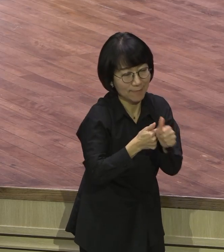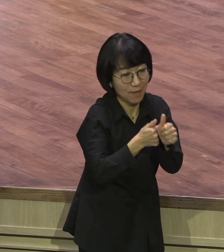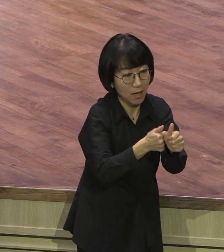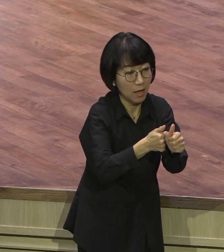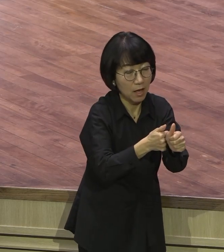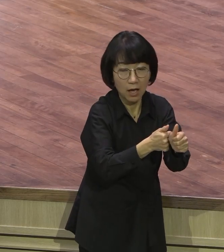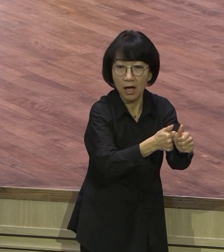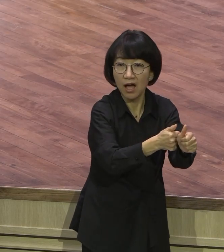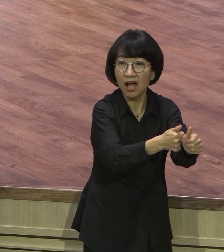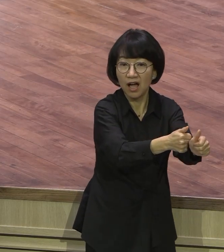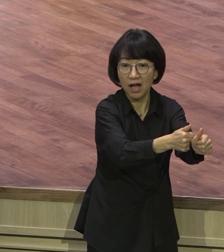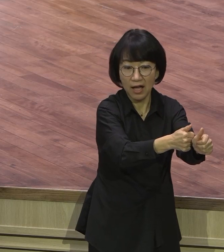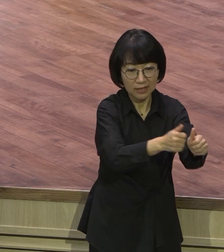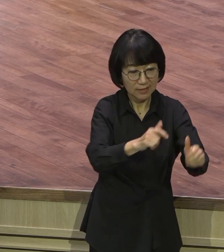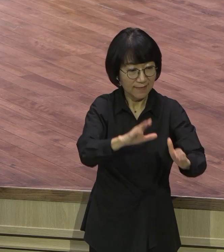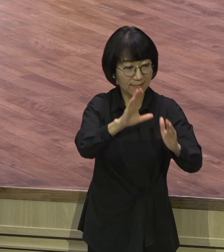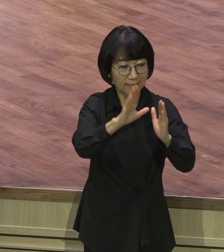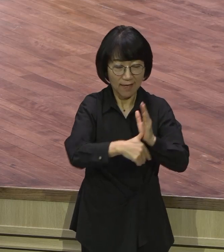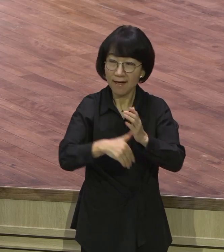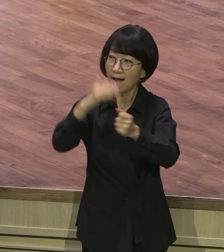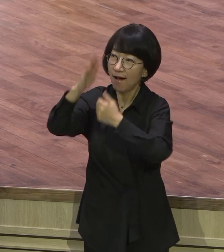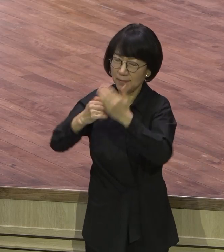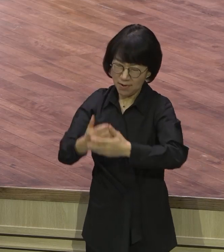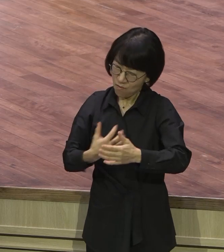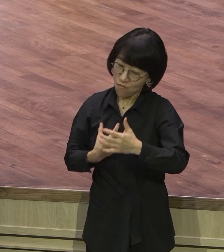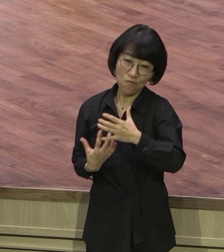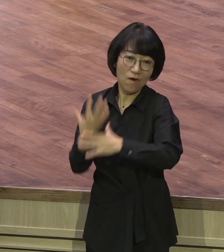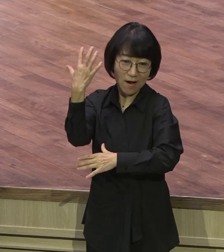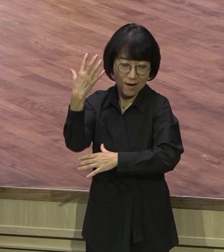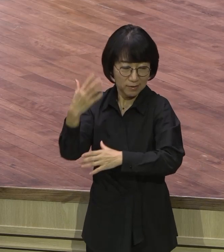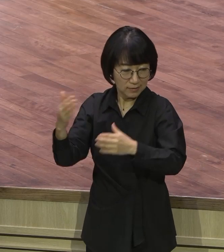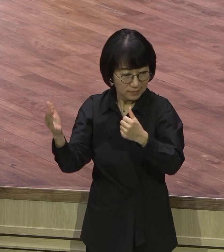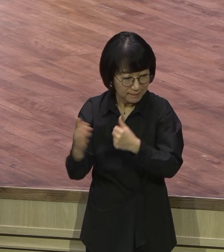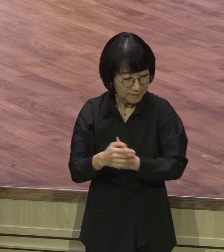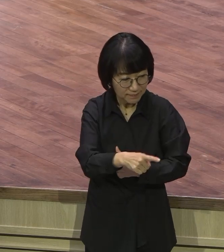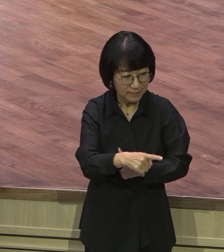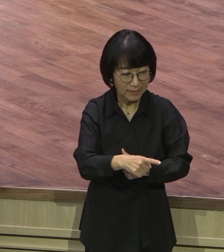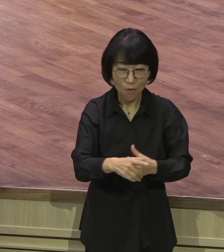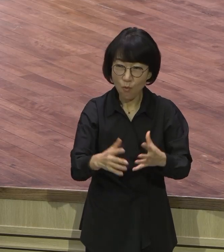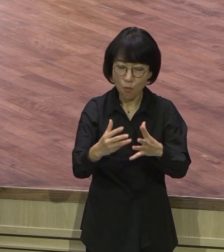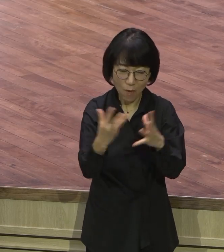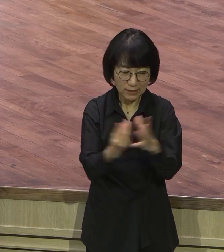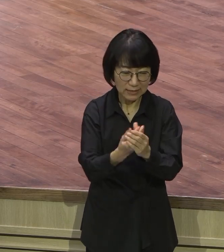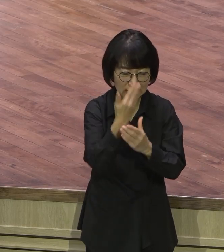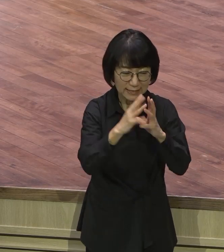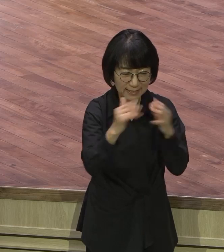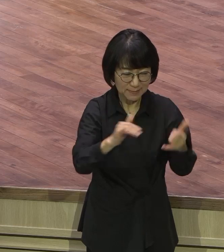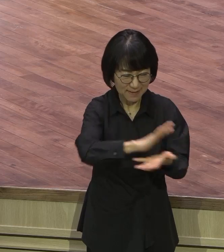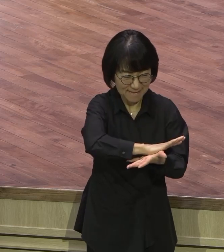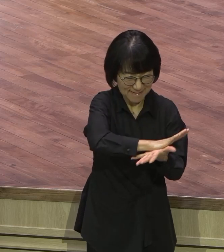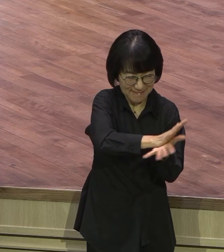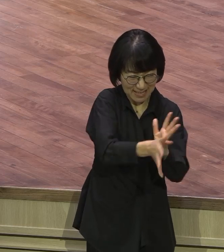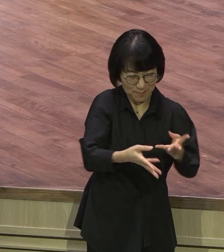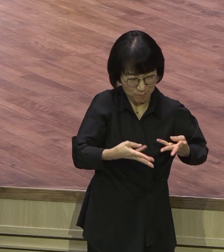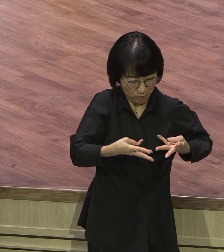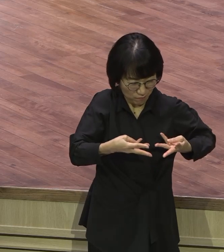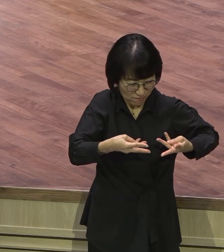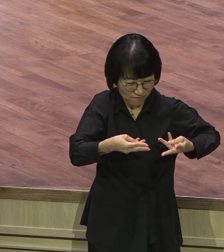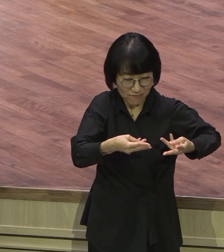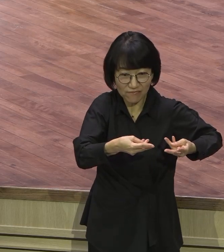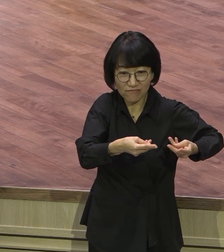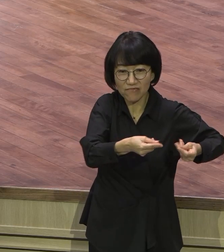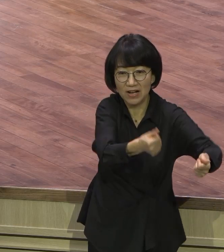하나님이 크게 진노하셔가지고 이스라엘 백성들을 어떻게 하느냐. 진멸하려고 그랬어요. 이스라엘 백성들을 싹